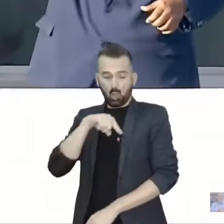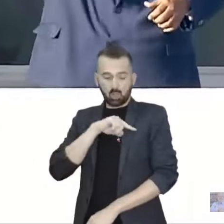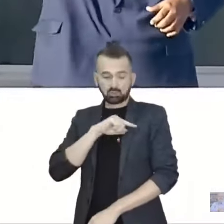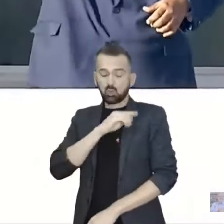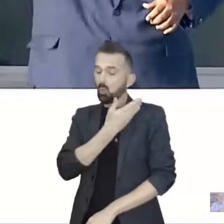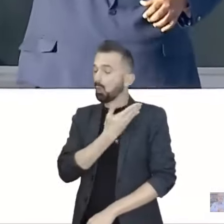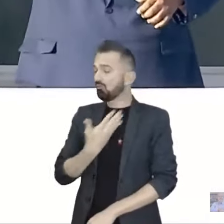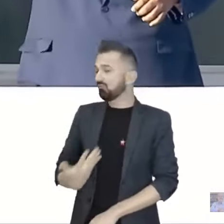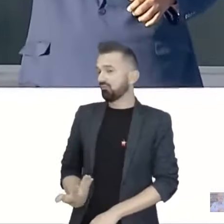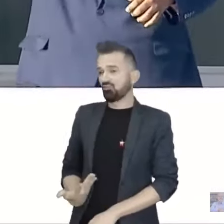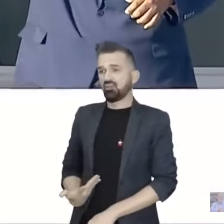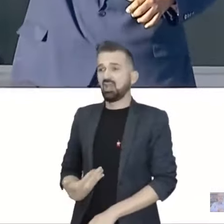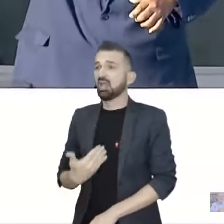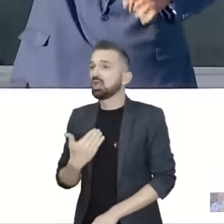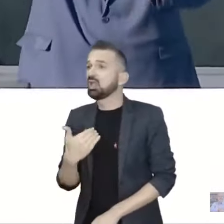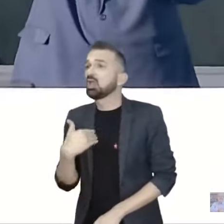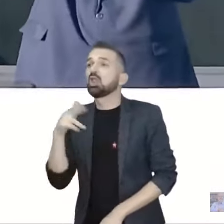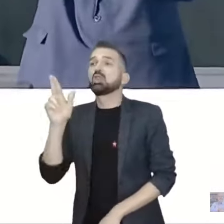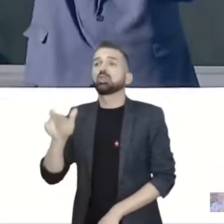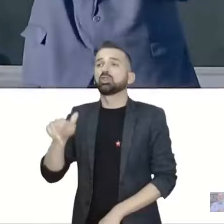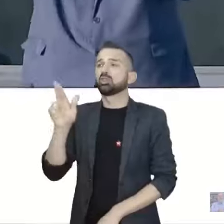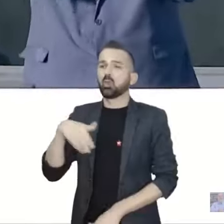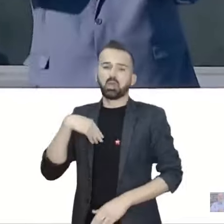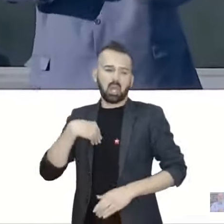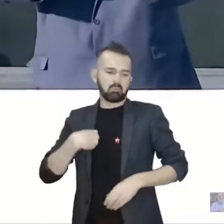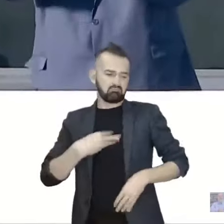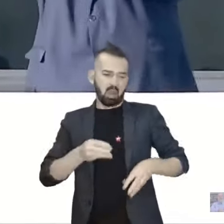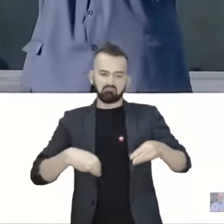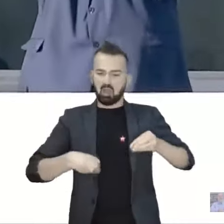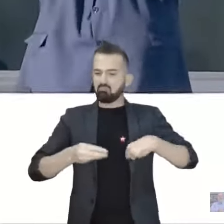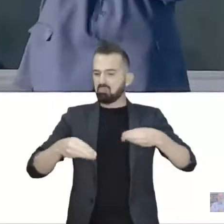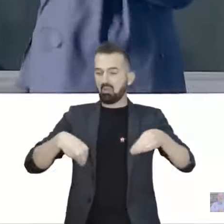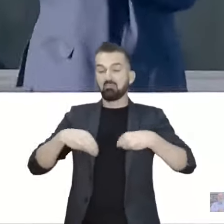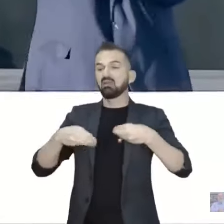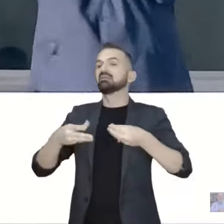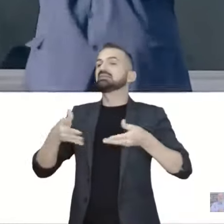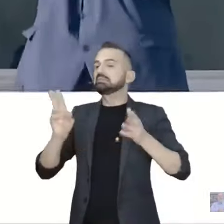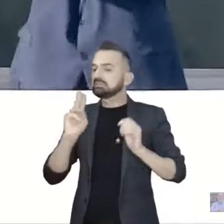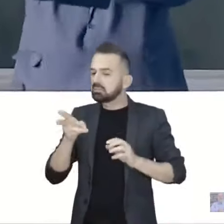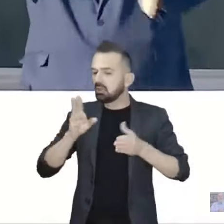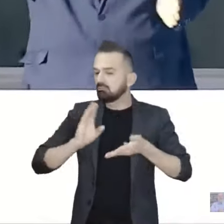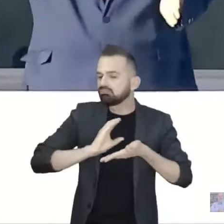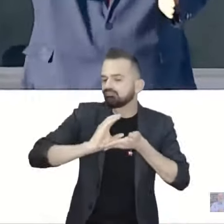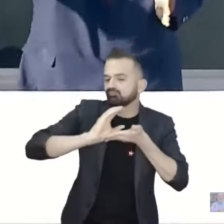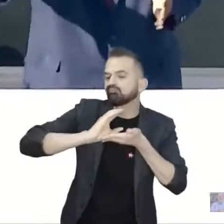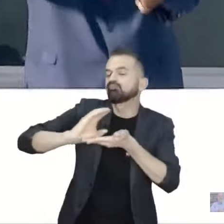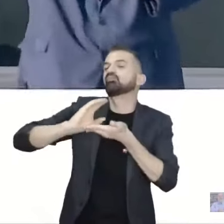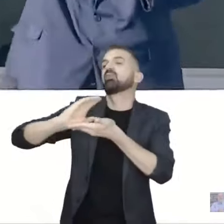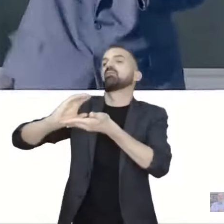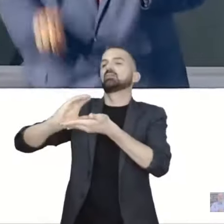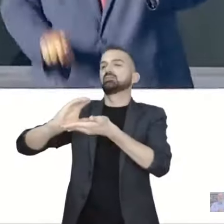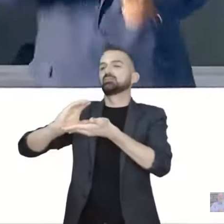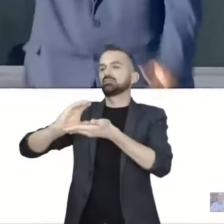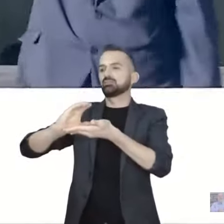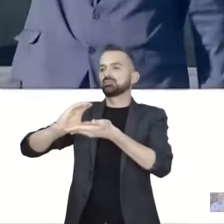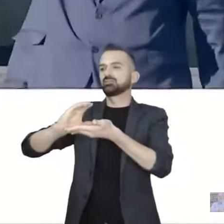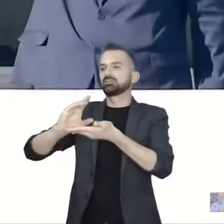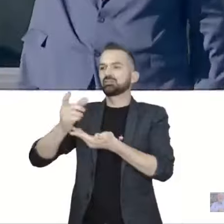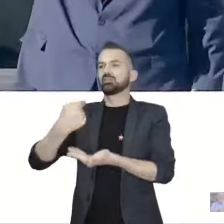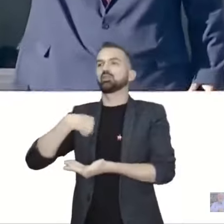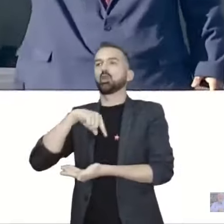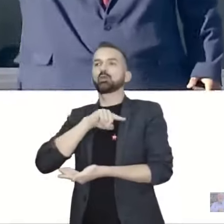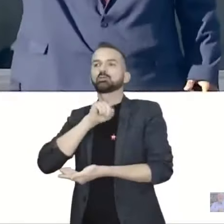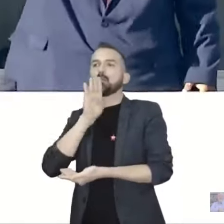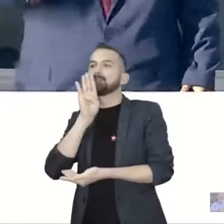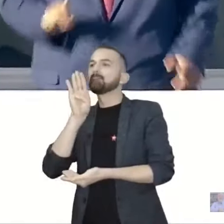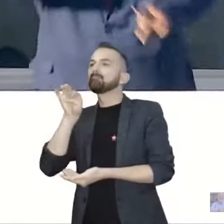houve nem haverá gastança alguma. Sempre investimos e voltaremos a investir em nosso bem mais precioso,